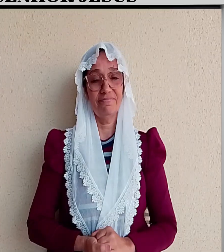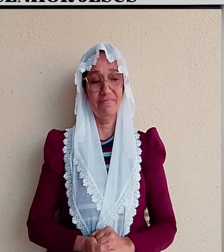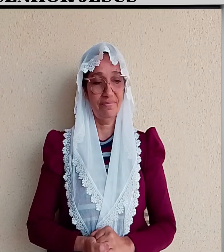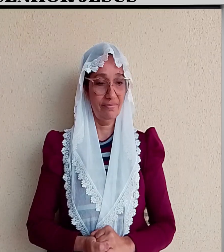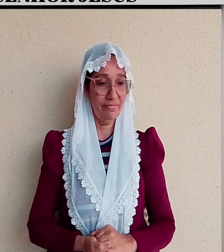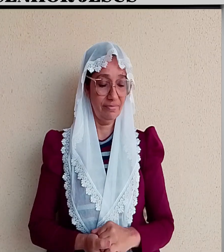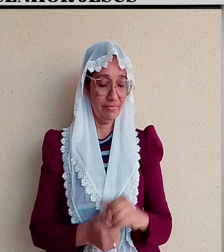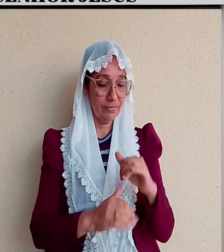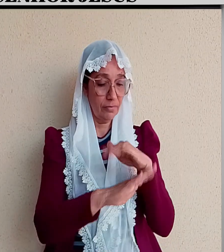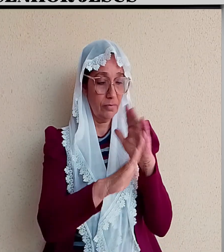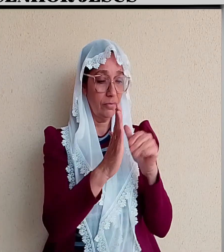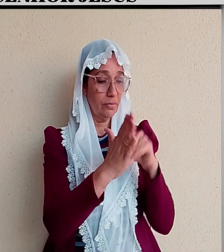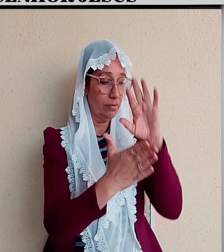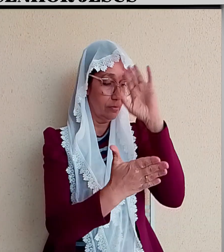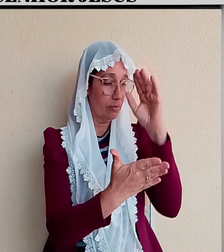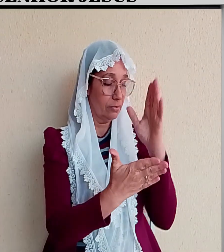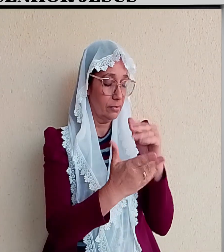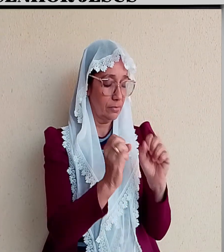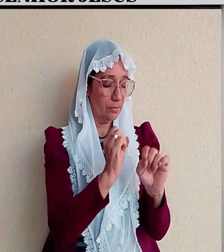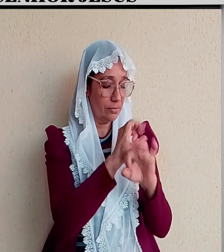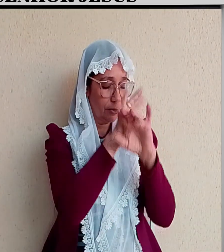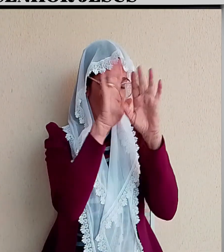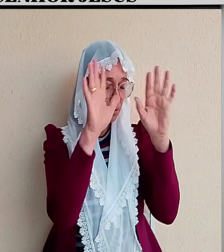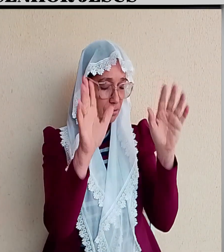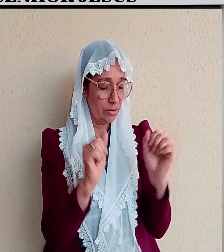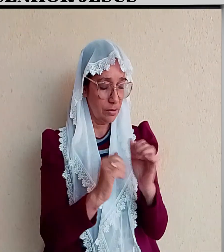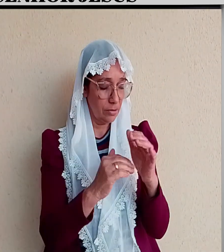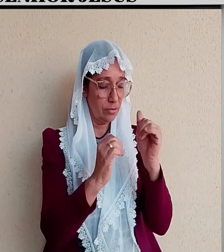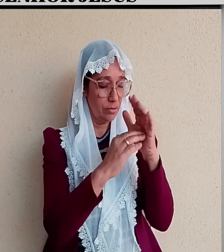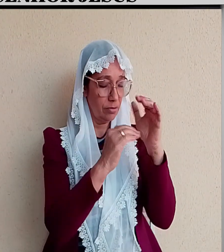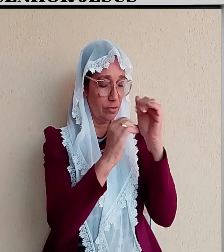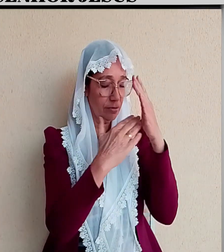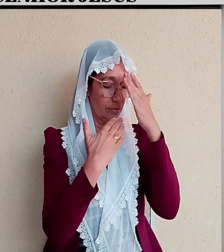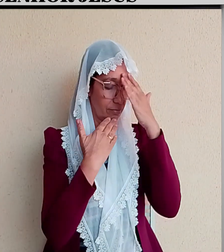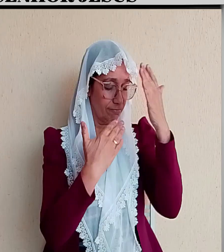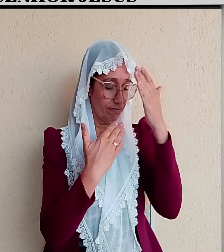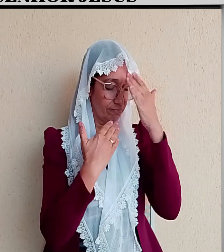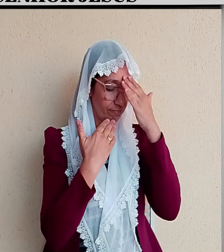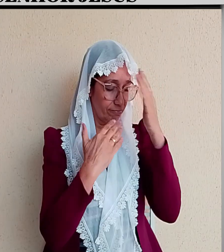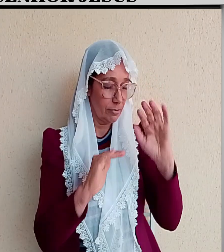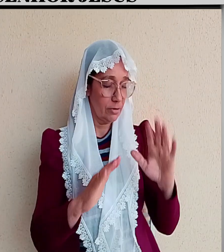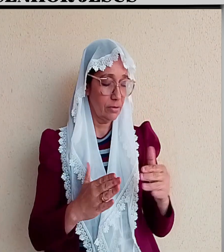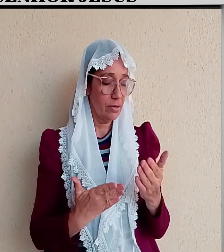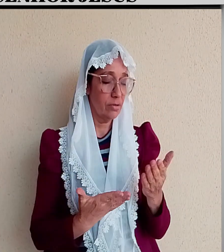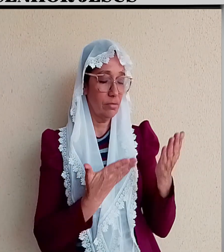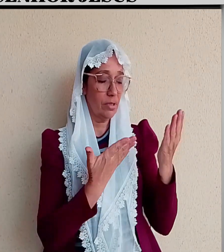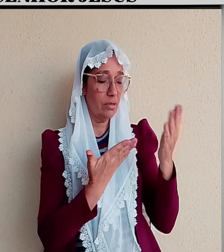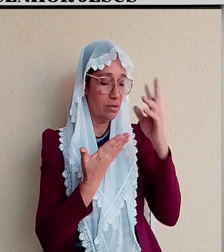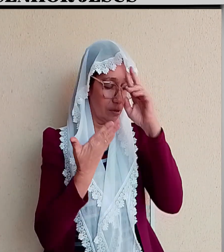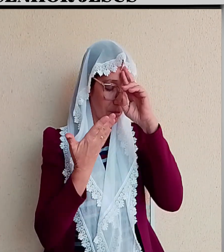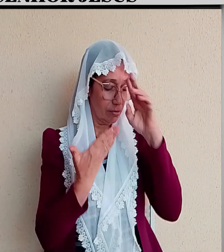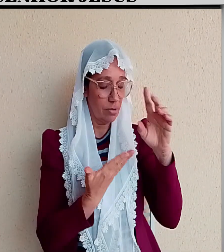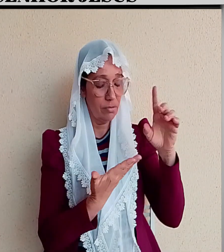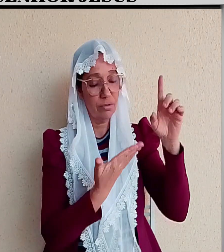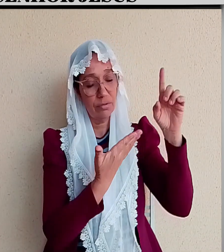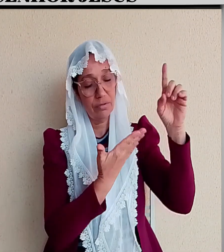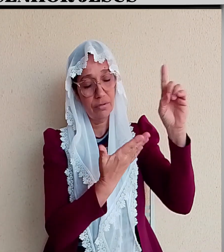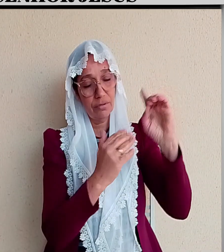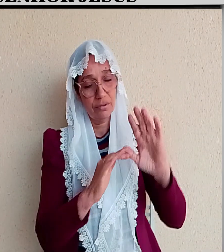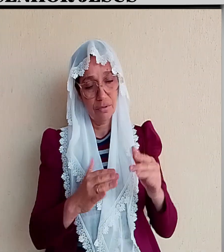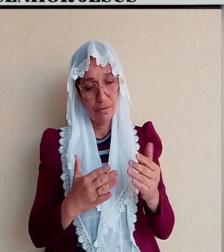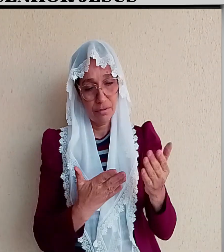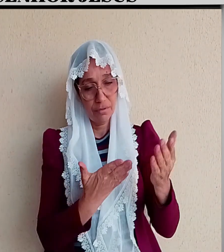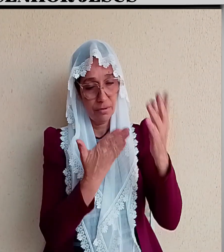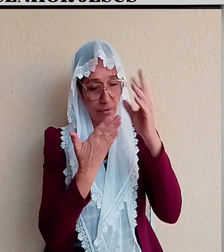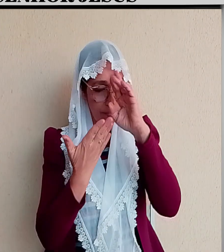Toda honra, glória, louvores e ações de graças sejam dadas ao Senhor